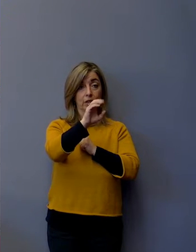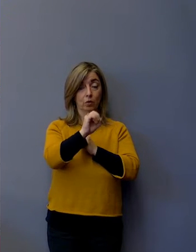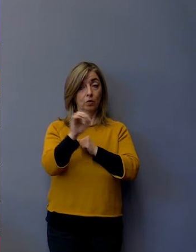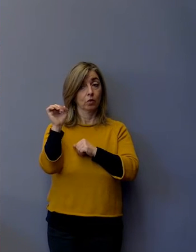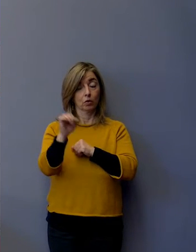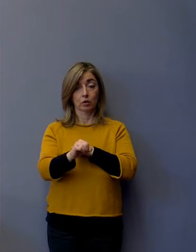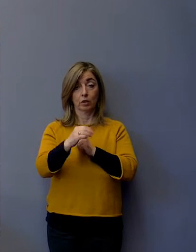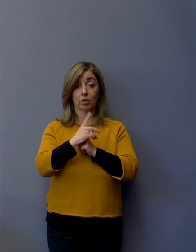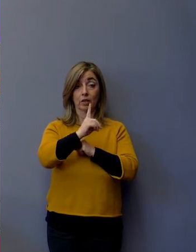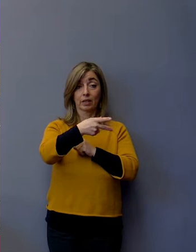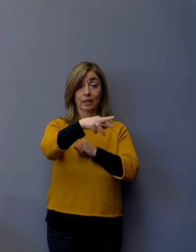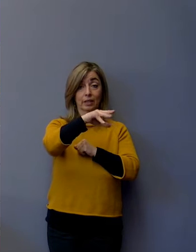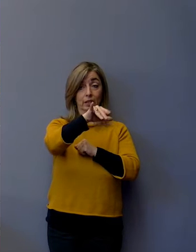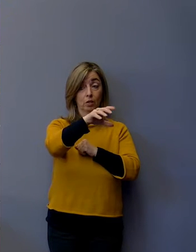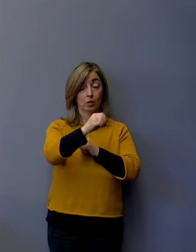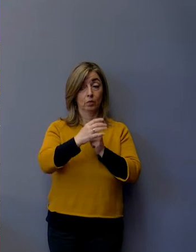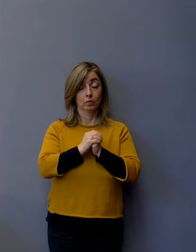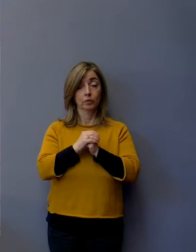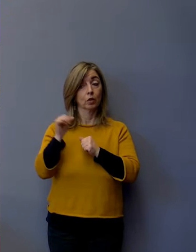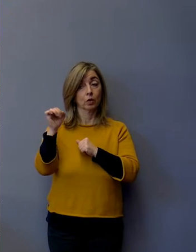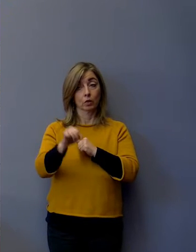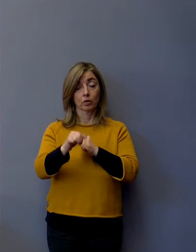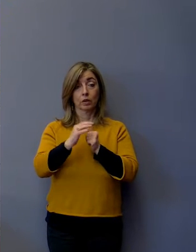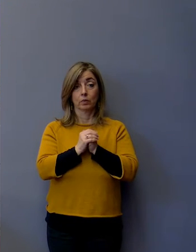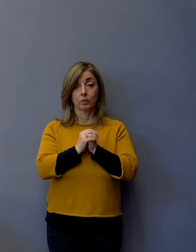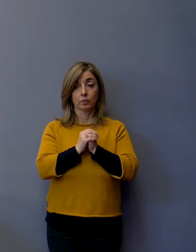consigliere grillo contrario